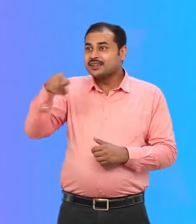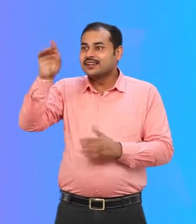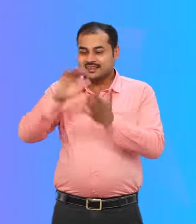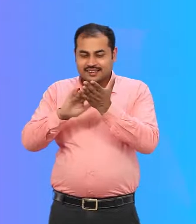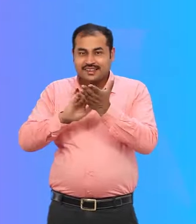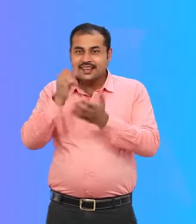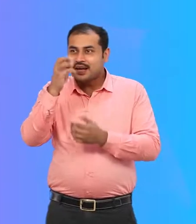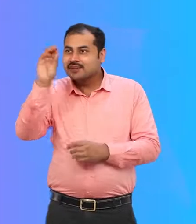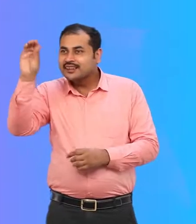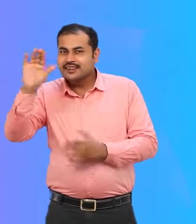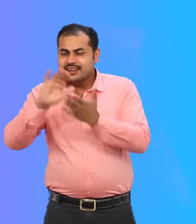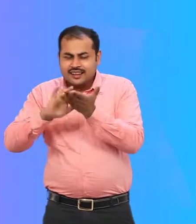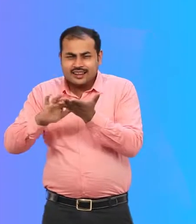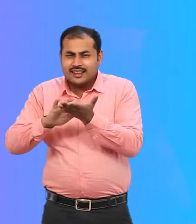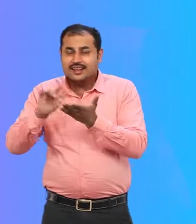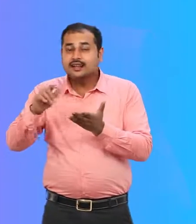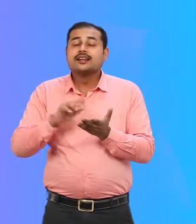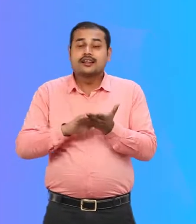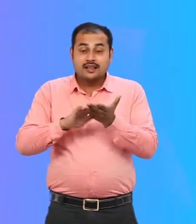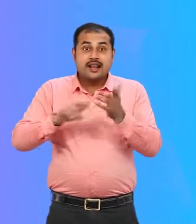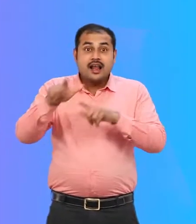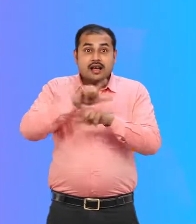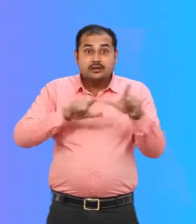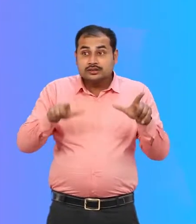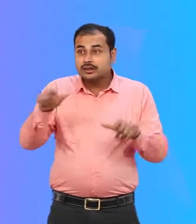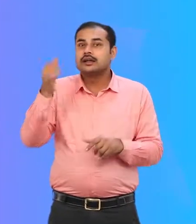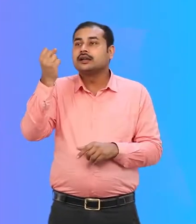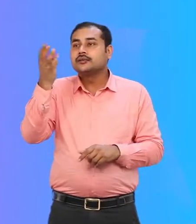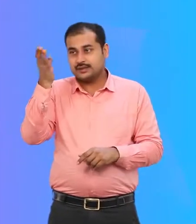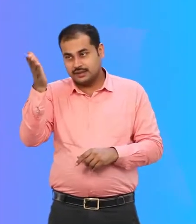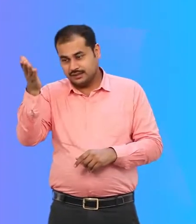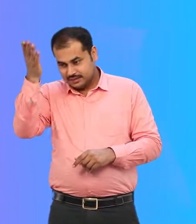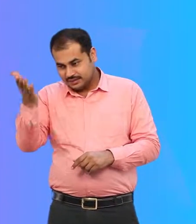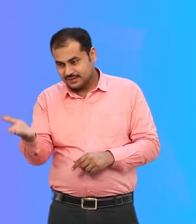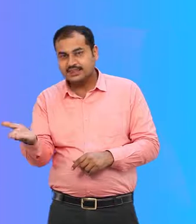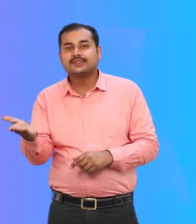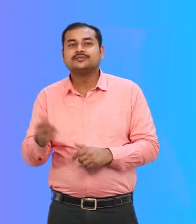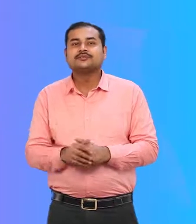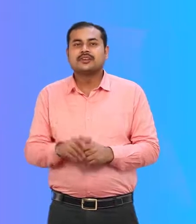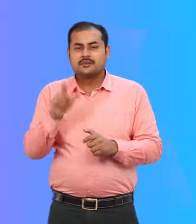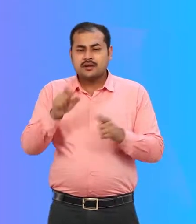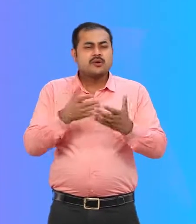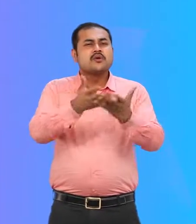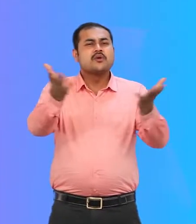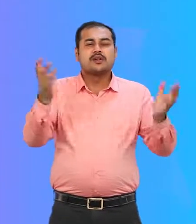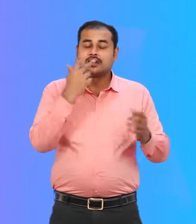ब्रेल लिपि में लिखी गई है कि यदि कोई देख नहीं